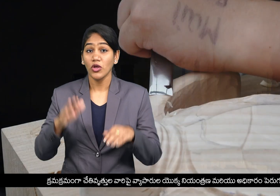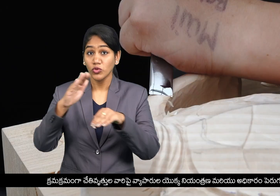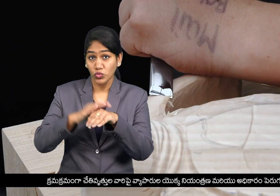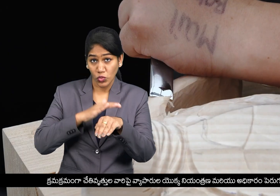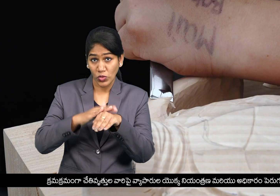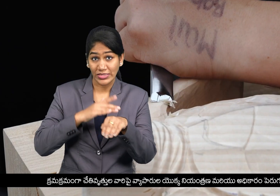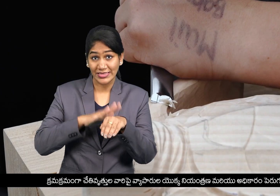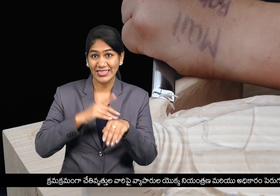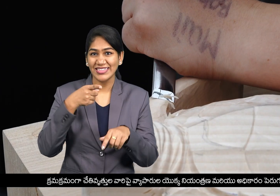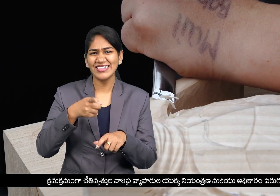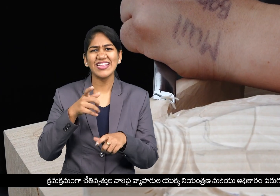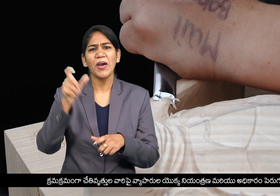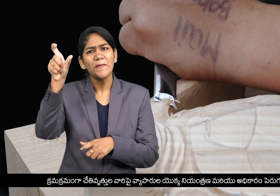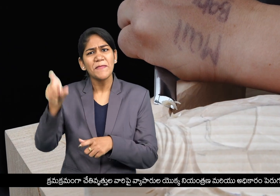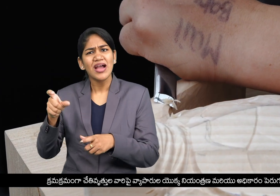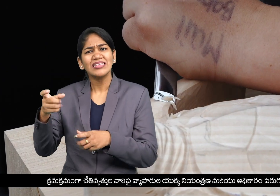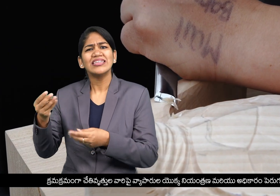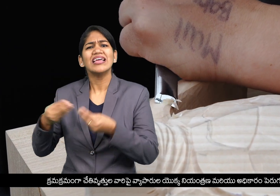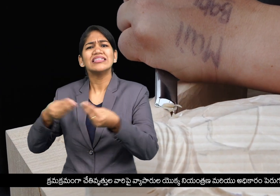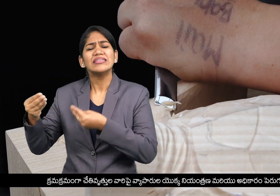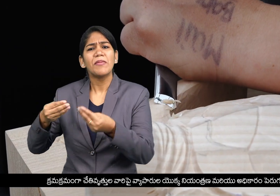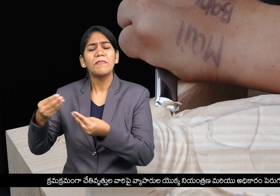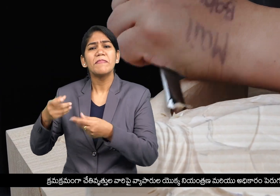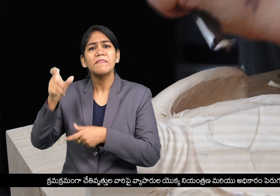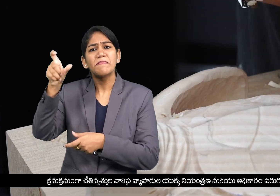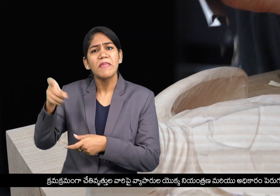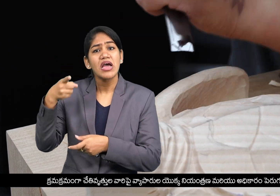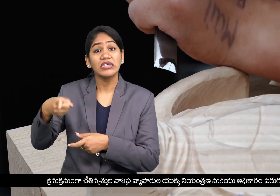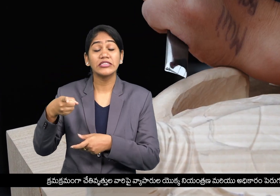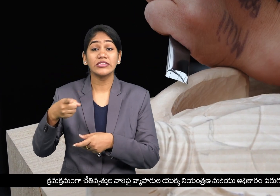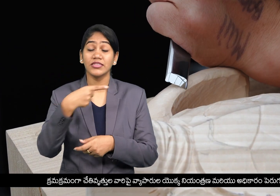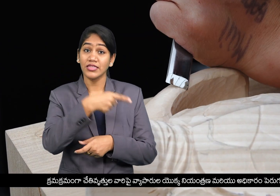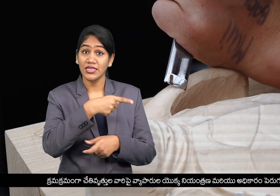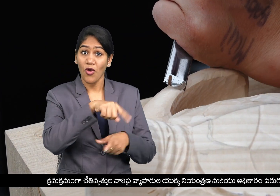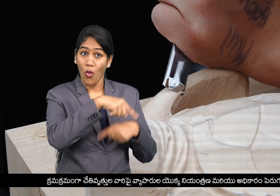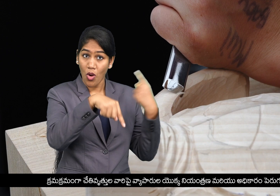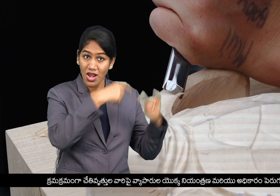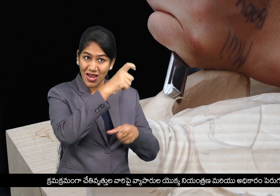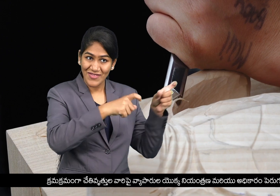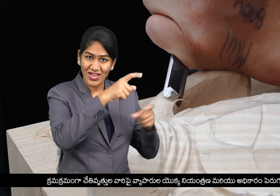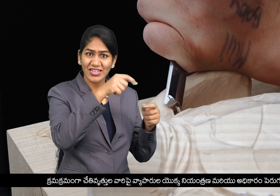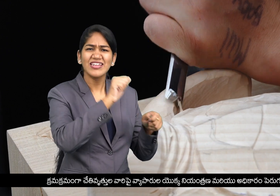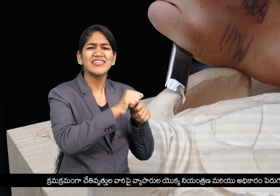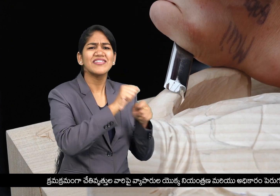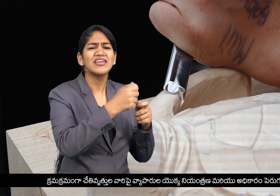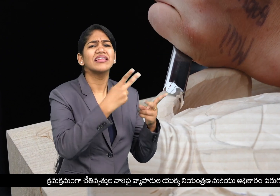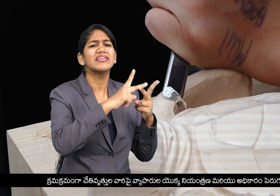క్రమక్రమంగా చేతి వృత్తుల వారిపై వ్యాపారుల యొక్క నియంత్రణ మరియు అధికారం పెరుగుతూ వచ్చింది.